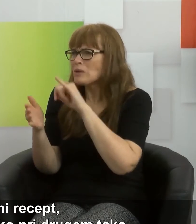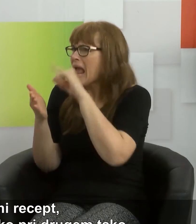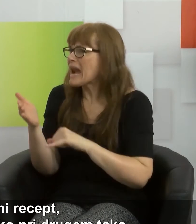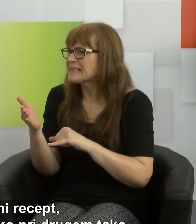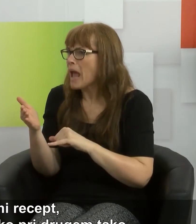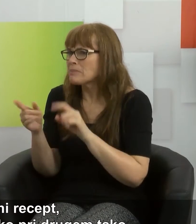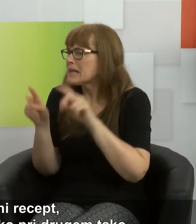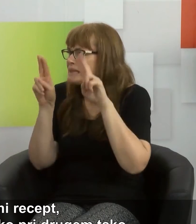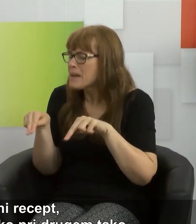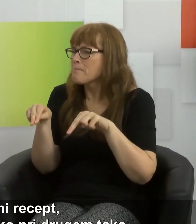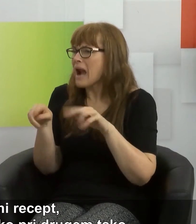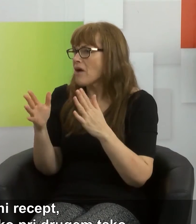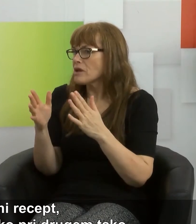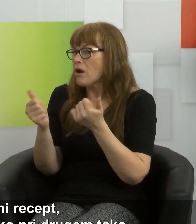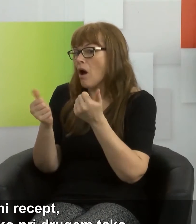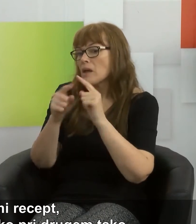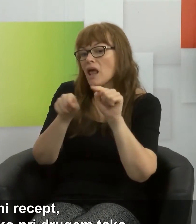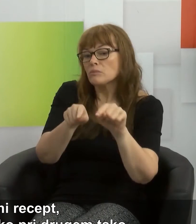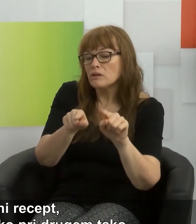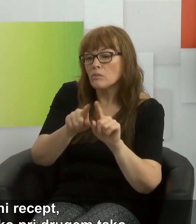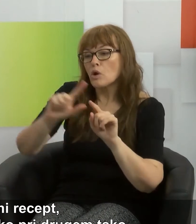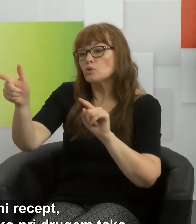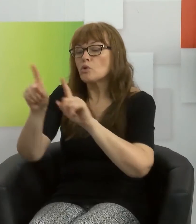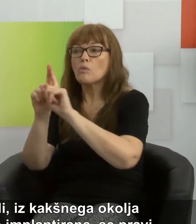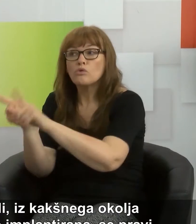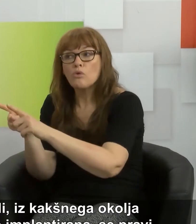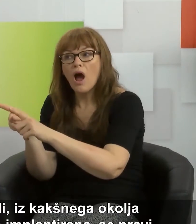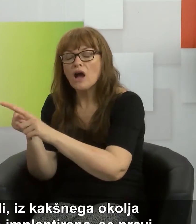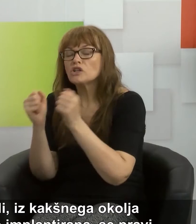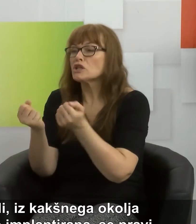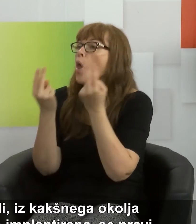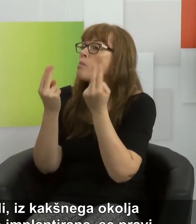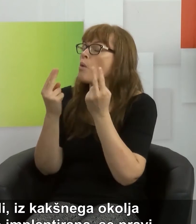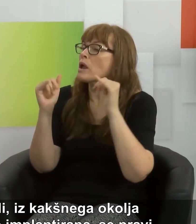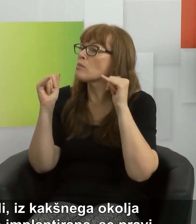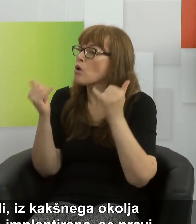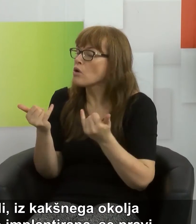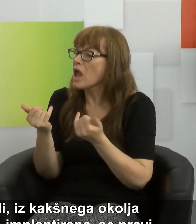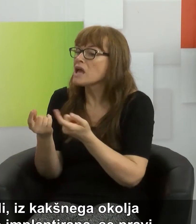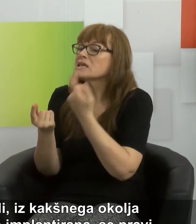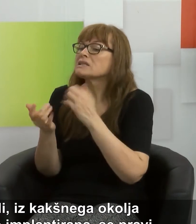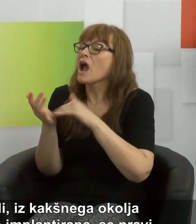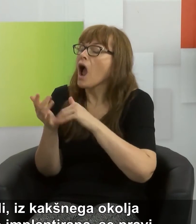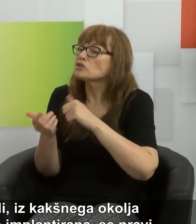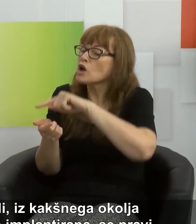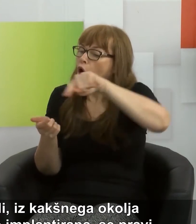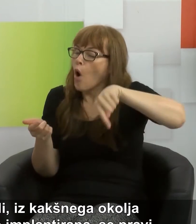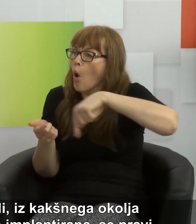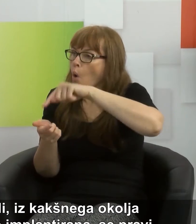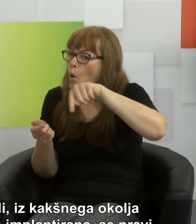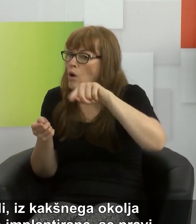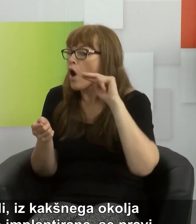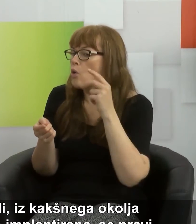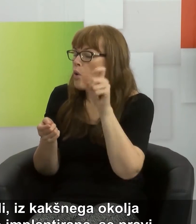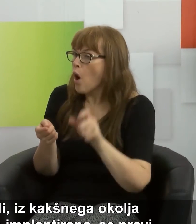ni pravilo. Pri enemu tako, pri drugemu tako. Zelo pomembno je tudi, iz kakšnega okolja ta